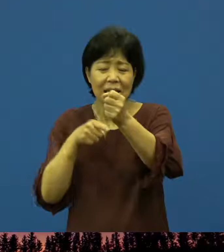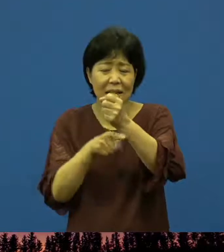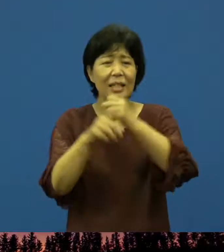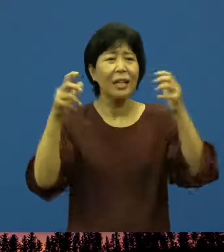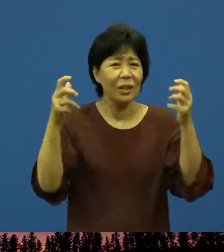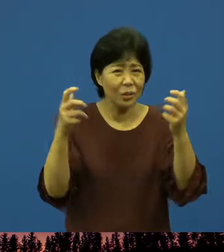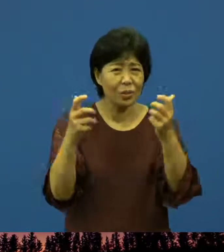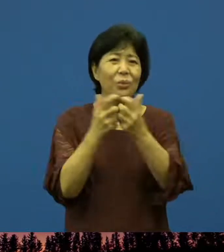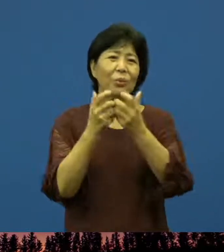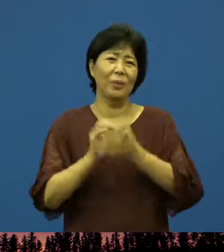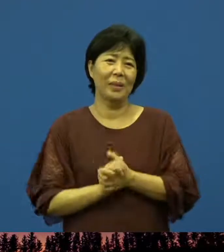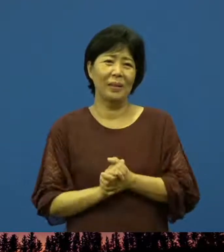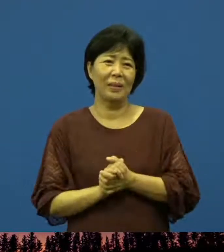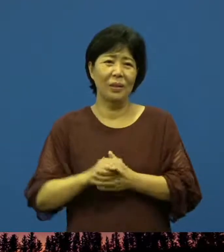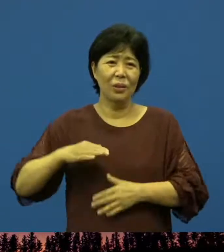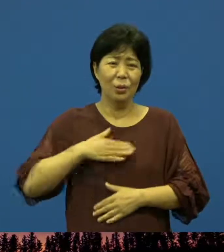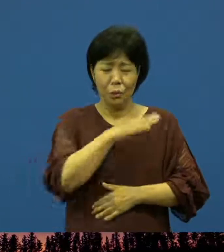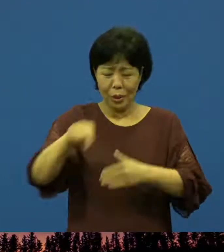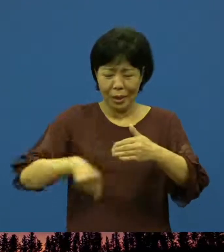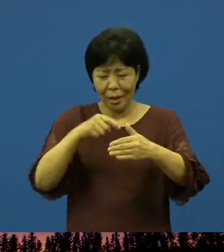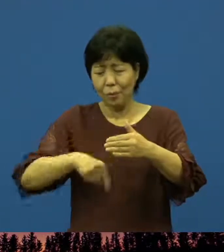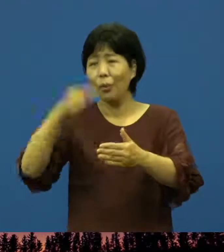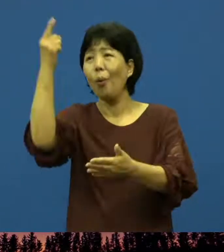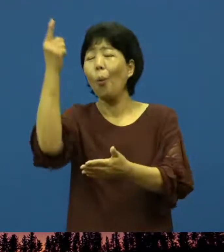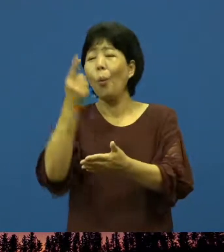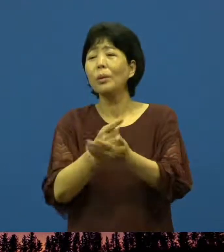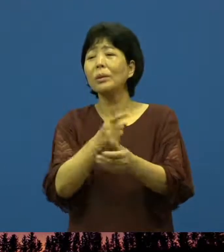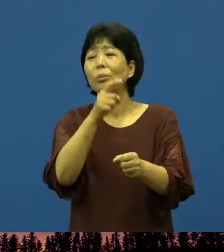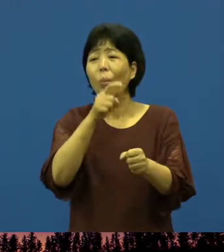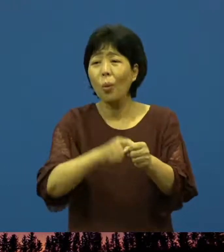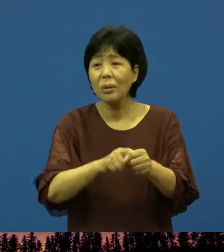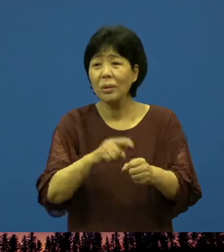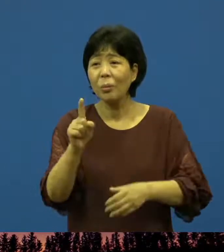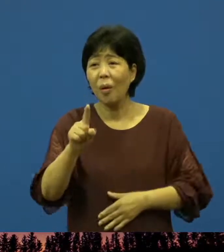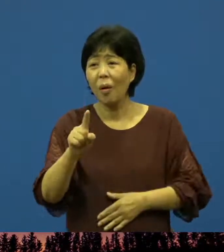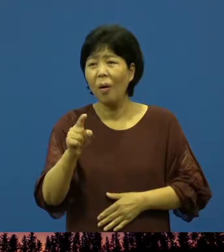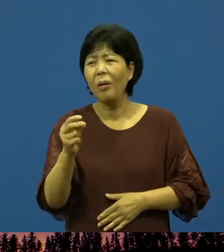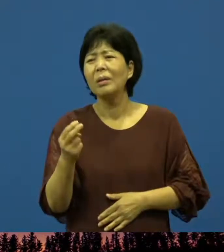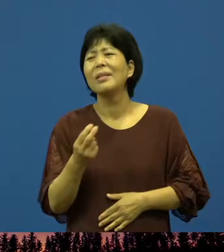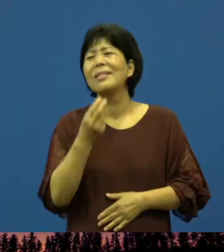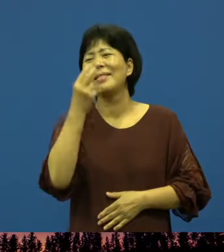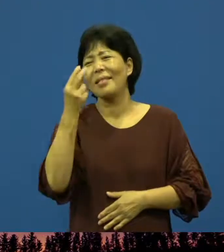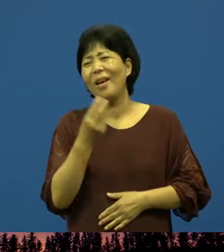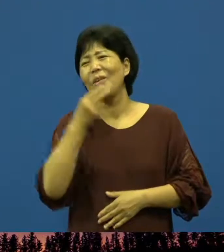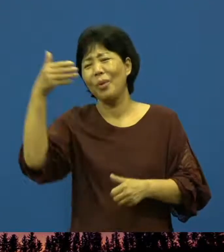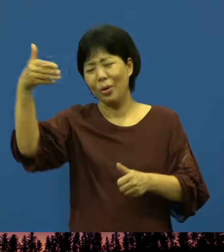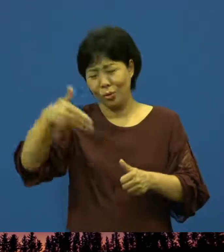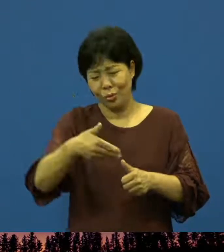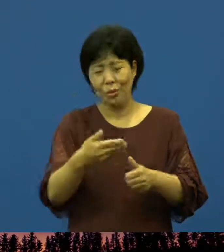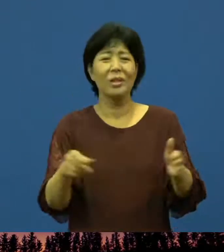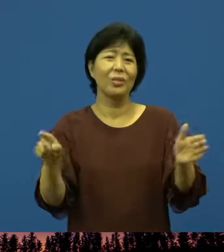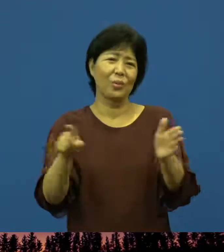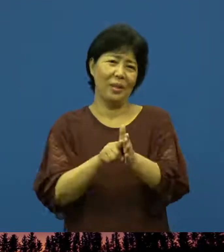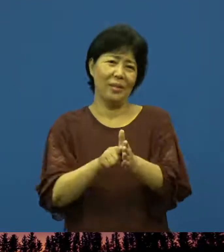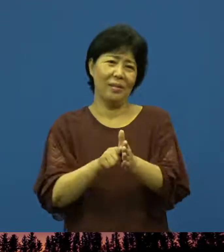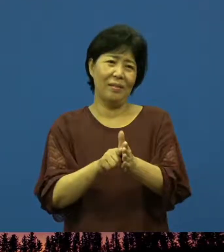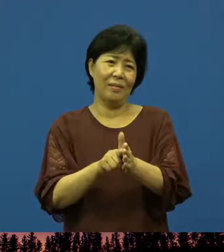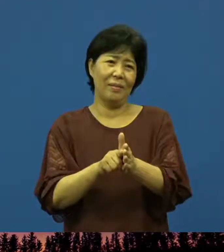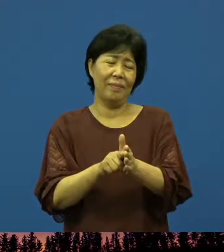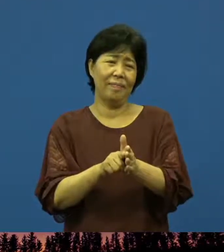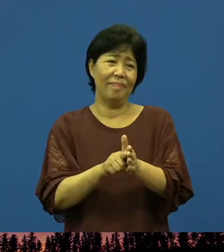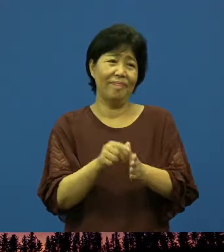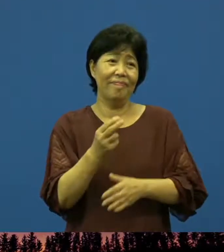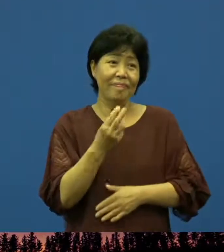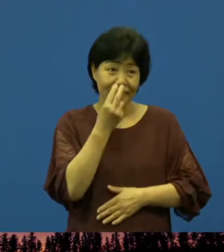말씀이신 그리스도께서 우리 가운데 오신 것은 우리에게 생명을 주시기 위해서다. 그래서 여기서 생명이라는 단어를